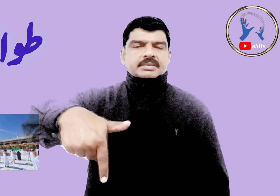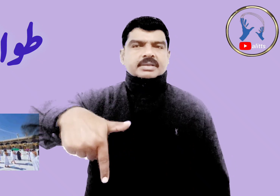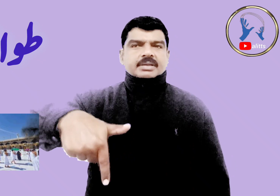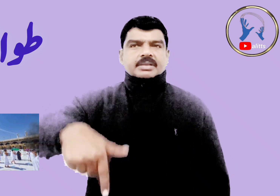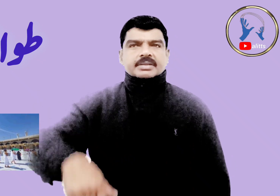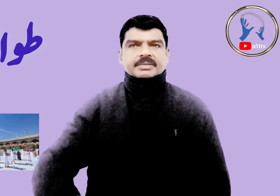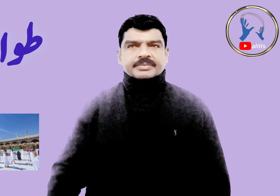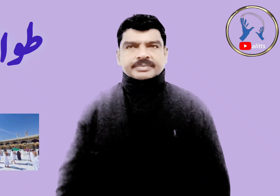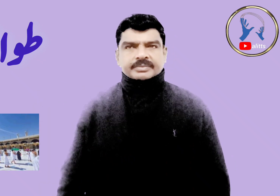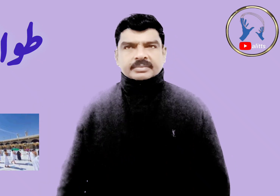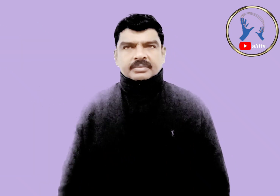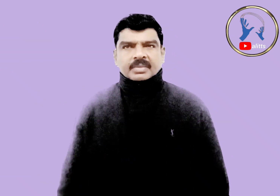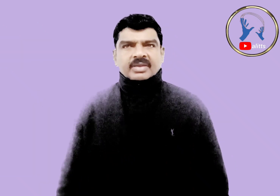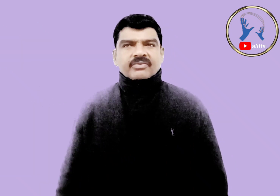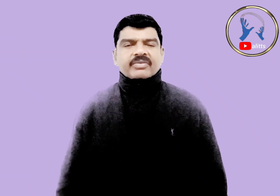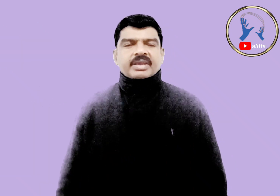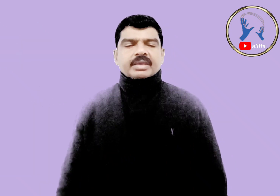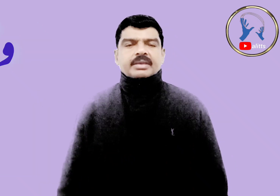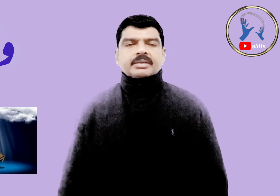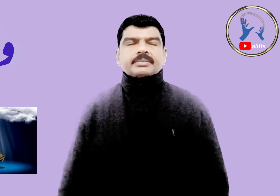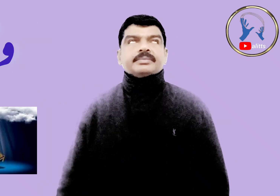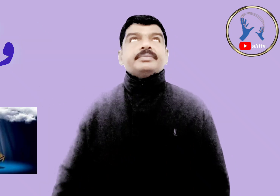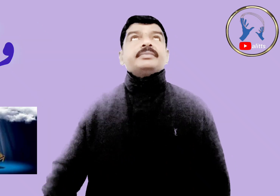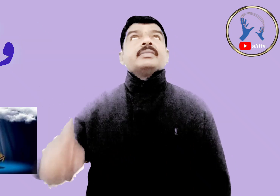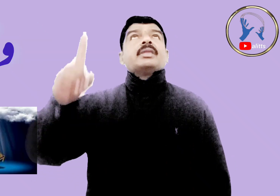सात वही